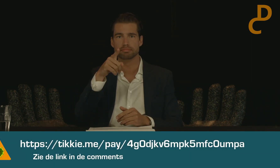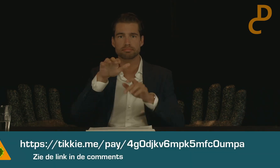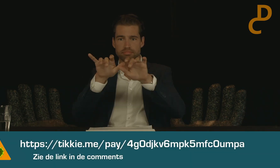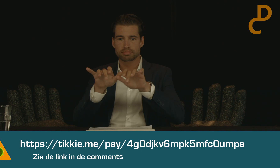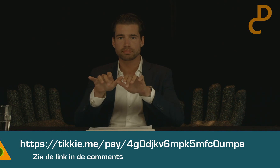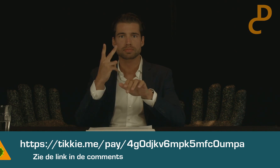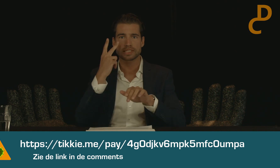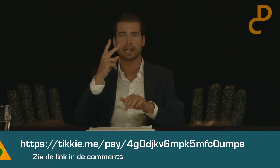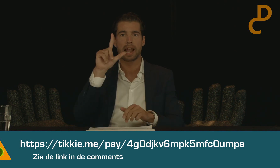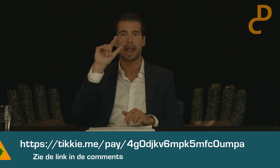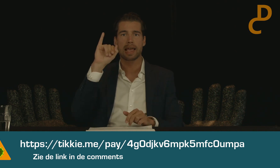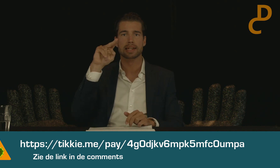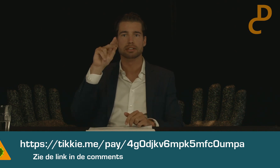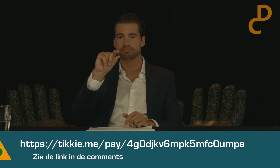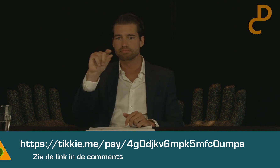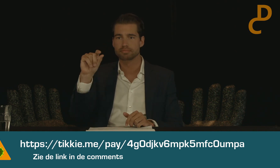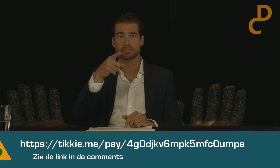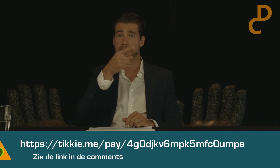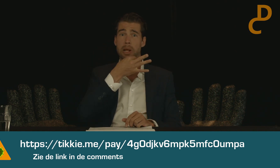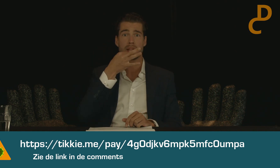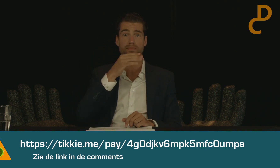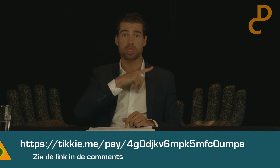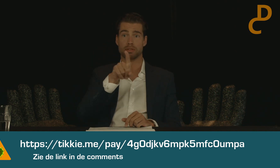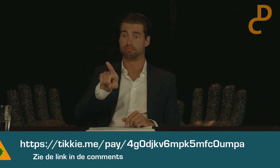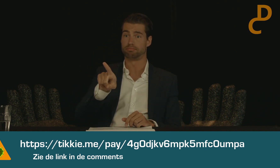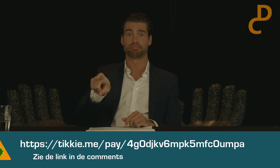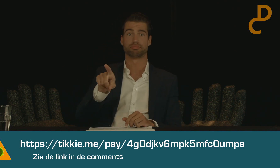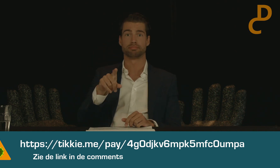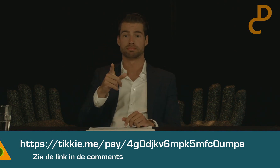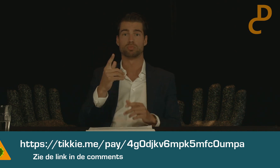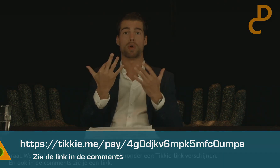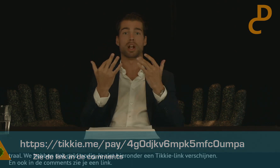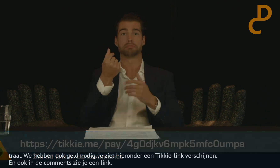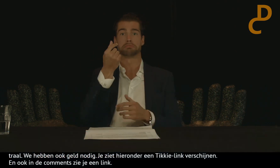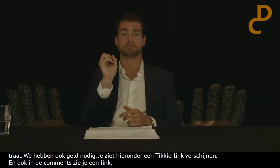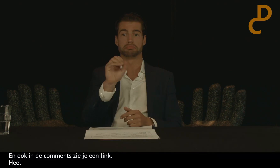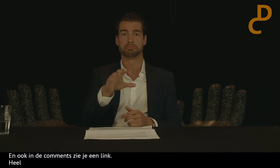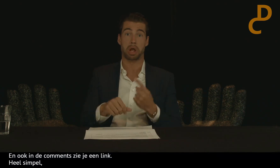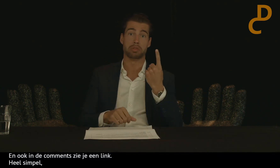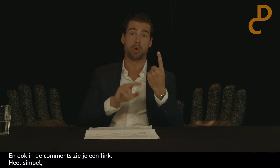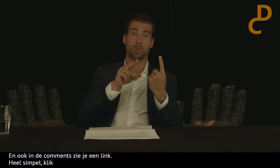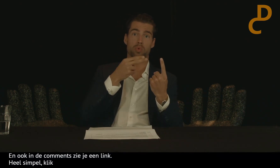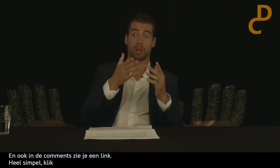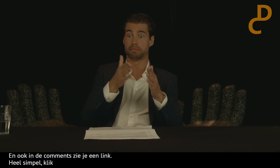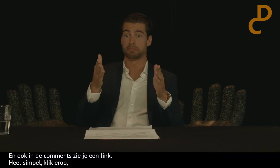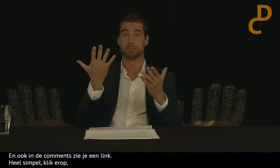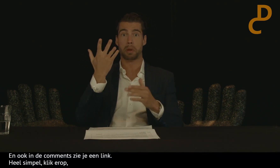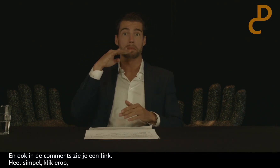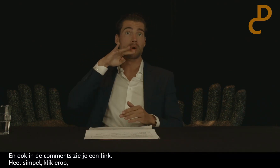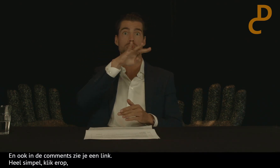En ook in de comments zie je een link. Het is gewoon simpel. Je kan erop klikken. Je kan zelf bepalen hoeveel je overmaakt.